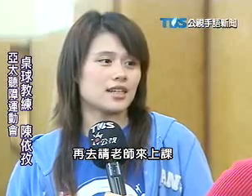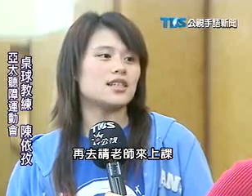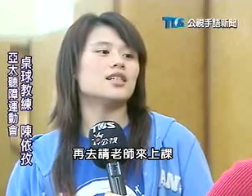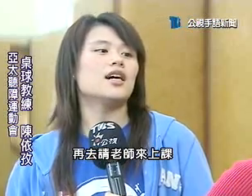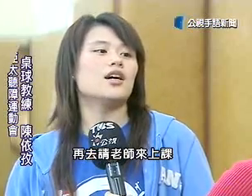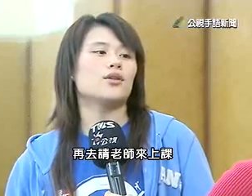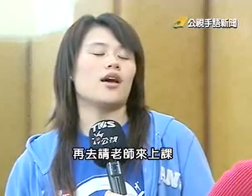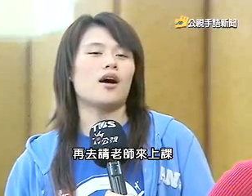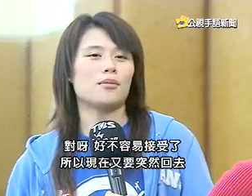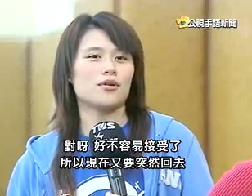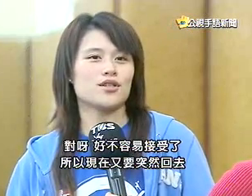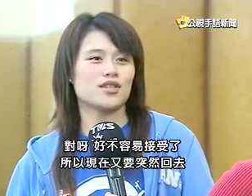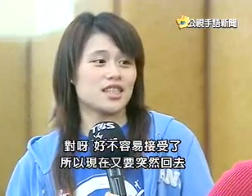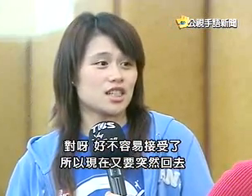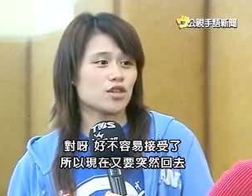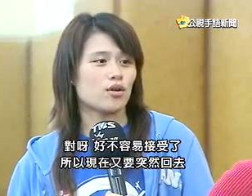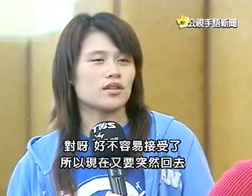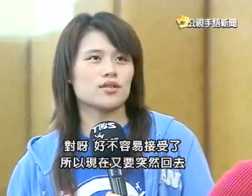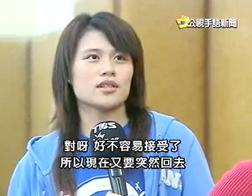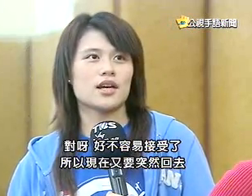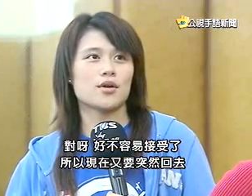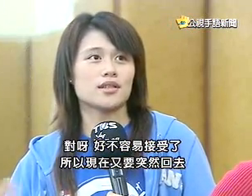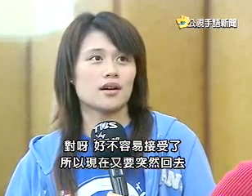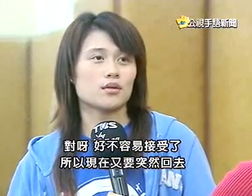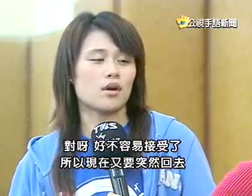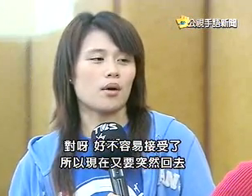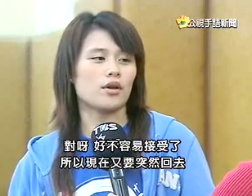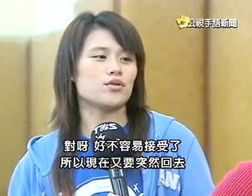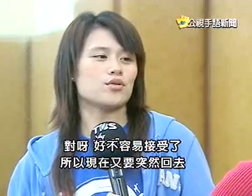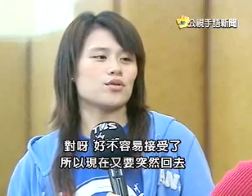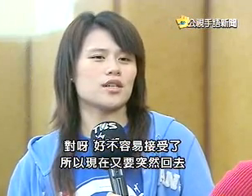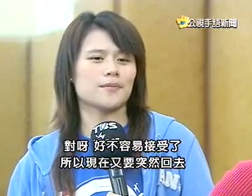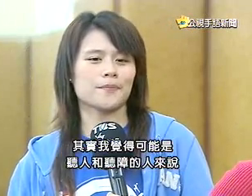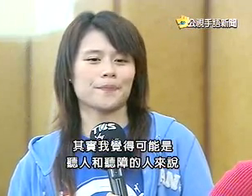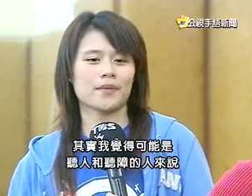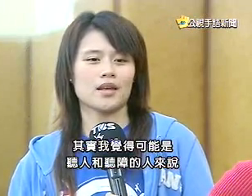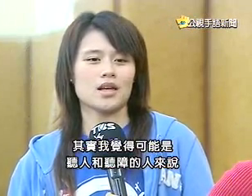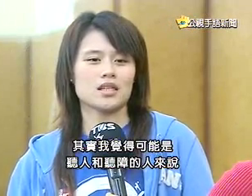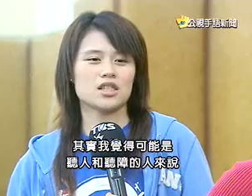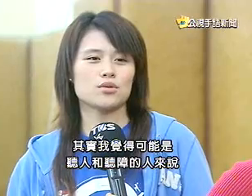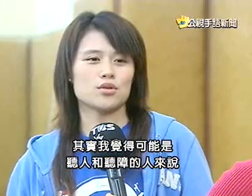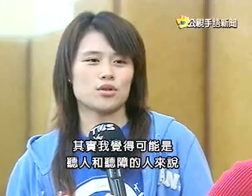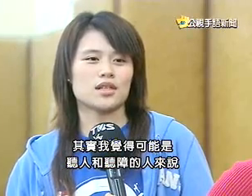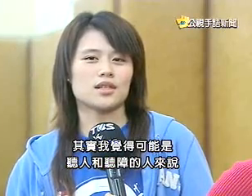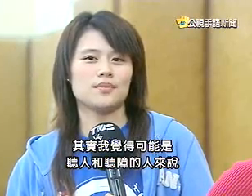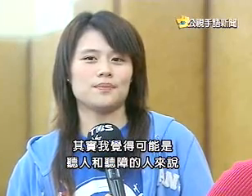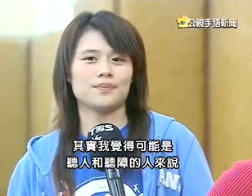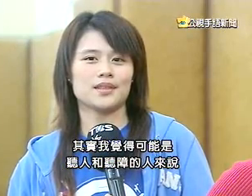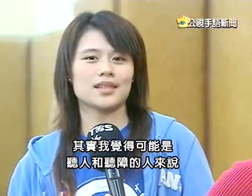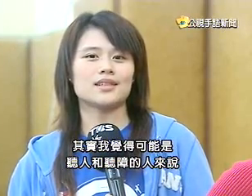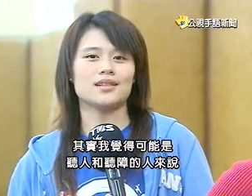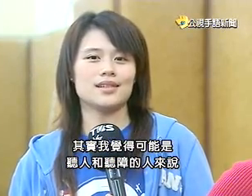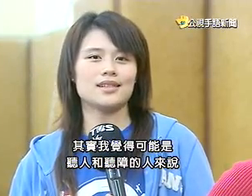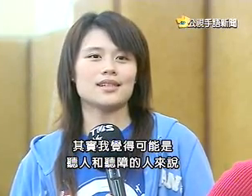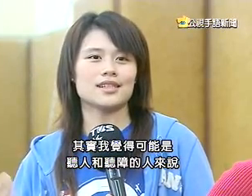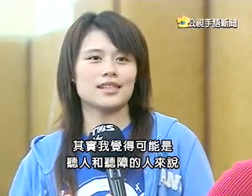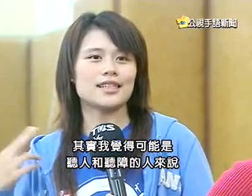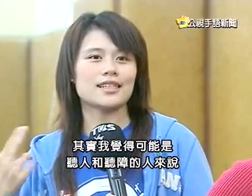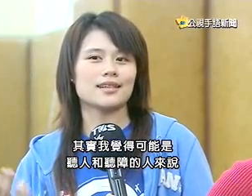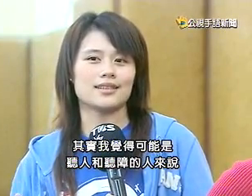课。对啊，好不容易就是接受了，结果现在又要这样突然回去，所以其实我觉得，可能听人跟听障的